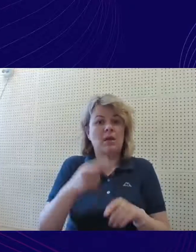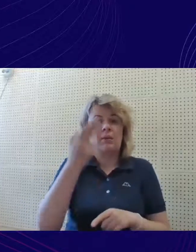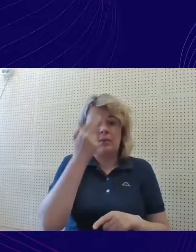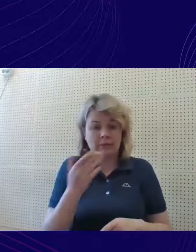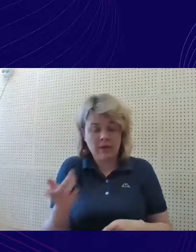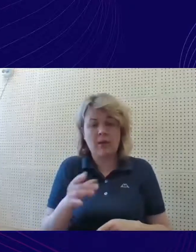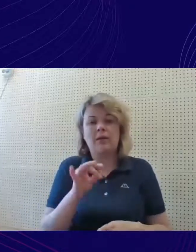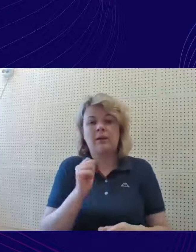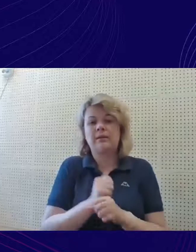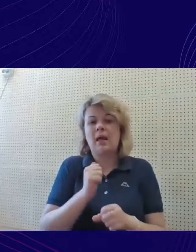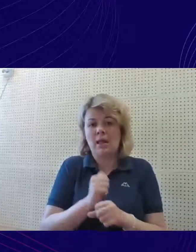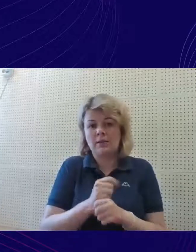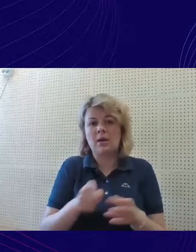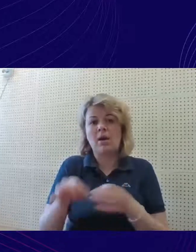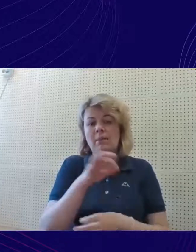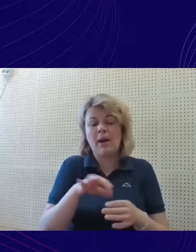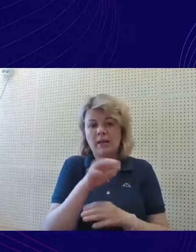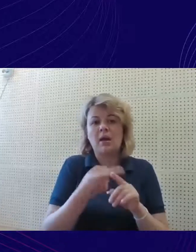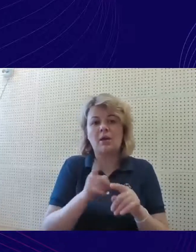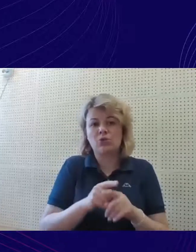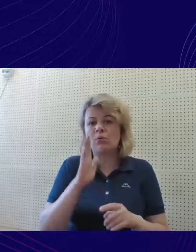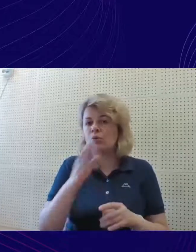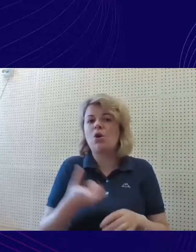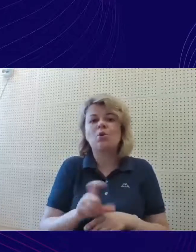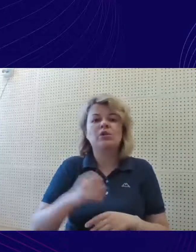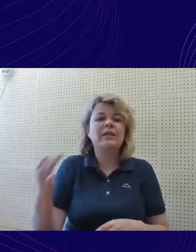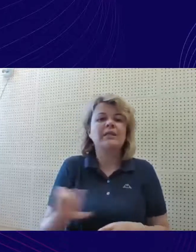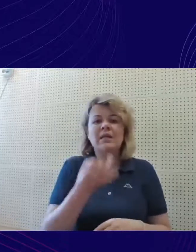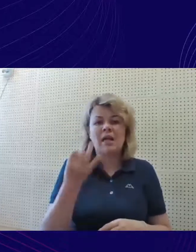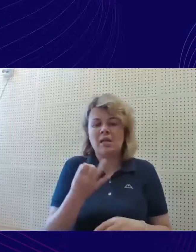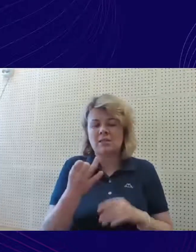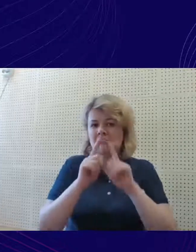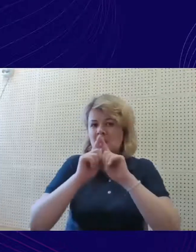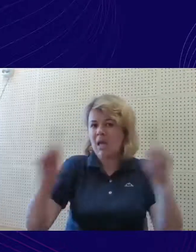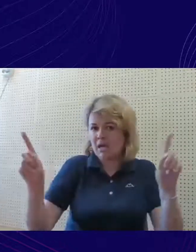очень интересен любителям нестандартного и не банального кино,